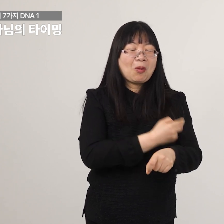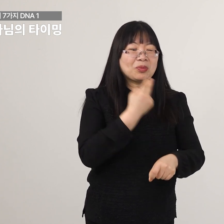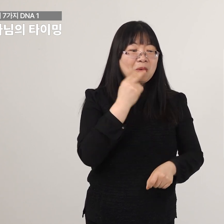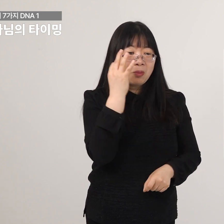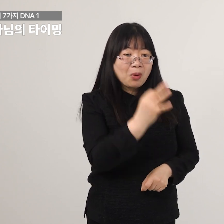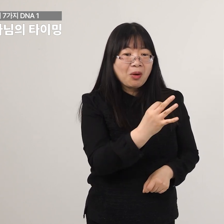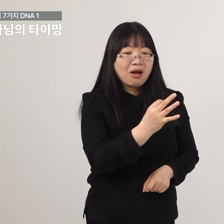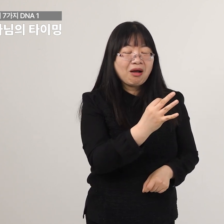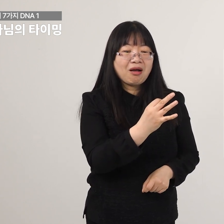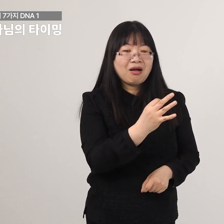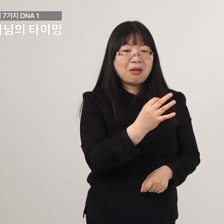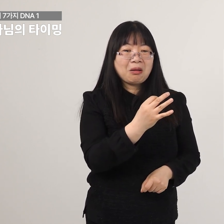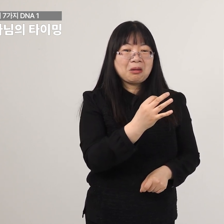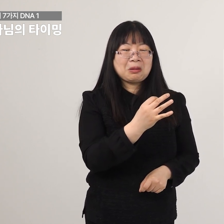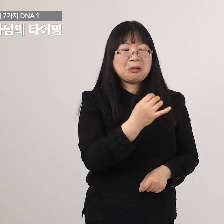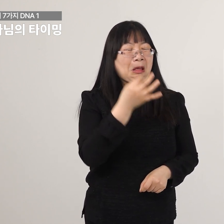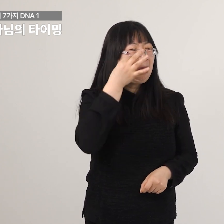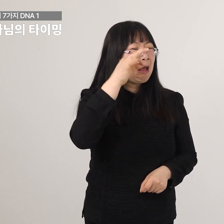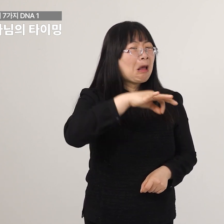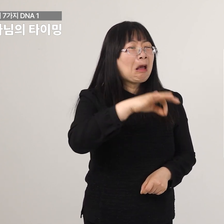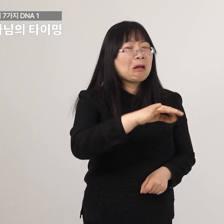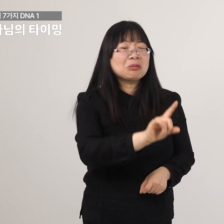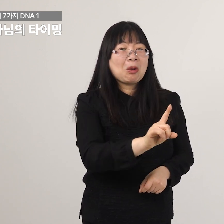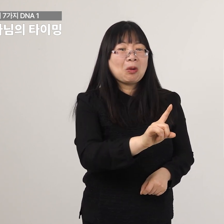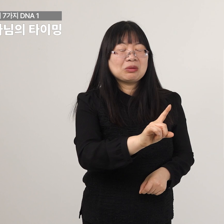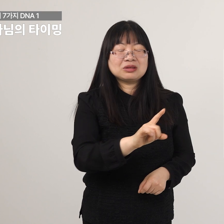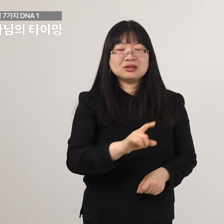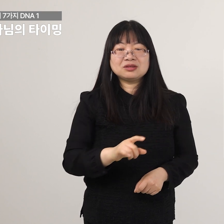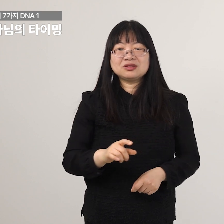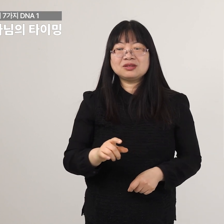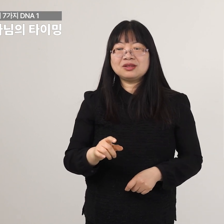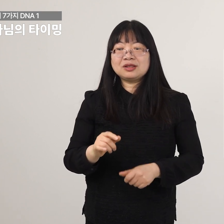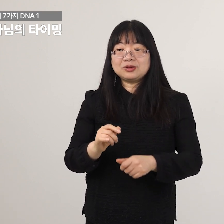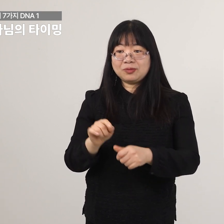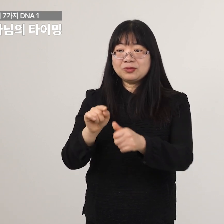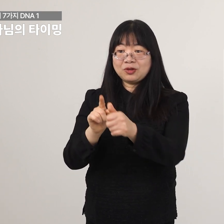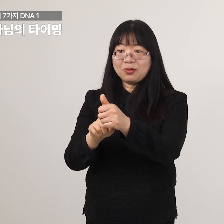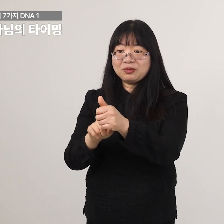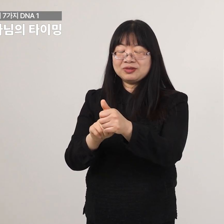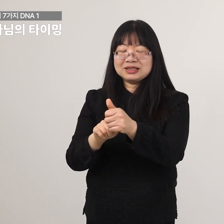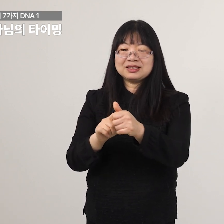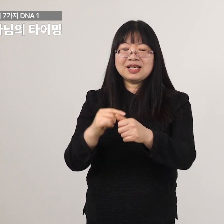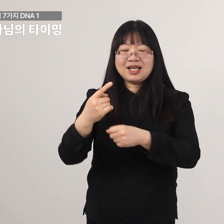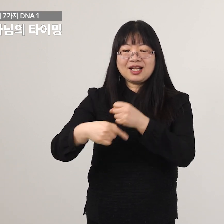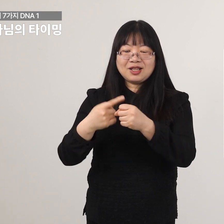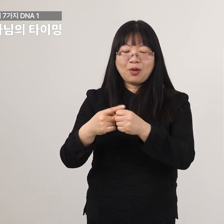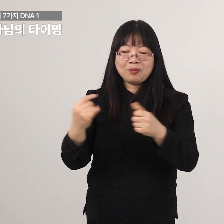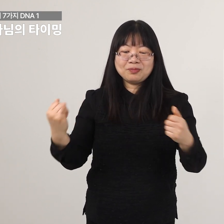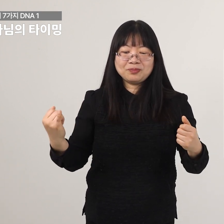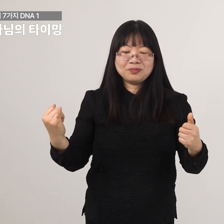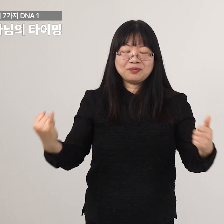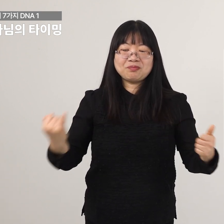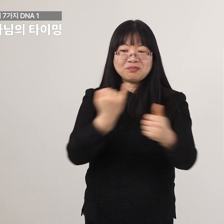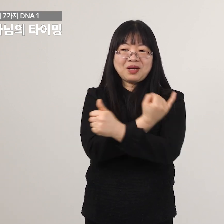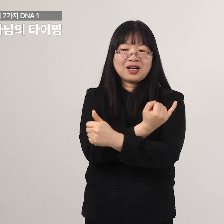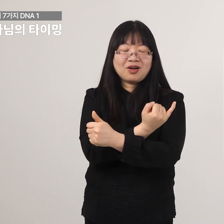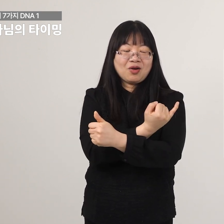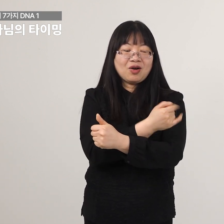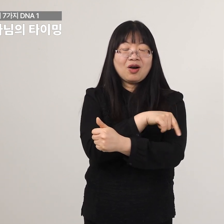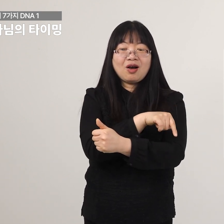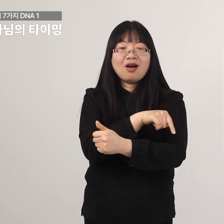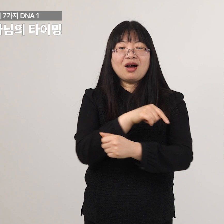1년만 역할 바꿔서 한번 여자분들이 살림하는 거 한번 해보세요. 그 억만금을 줘도 하기